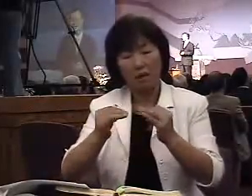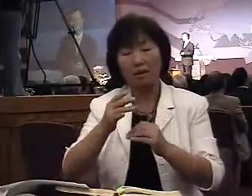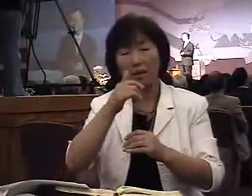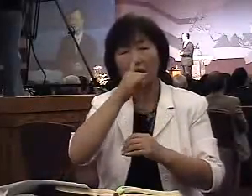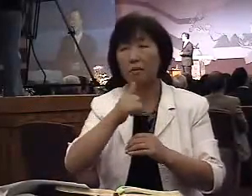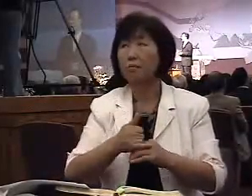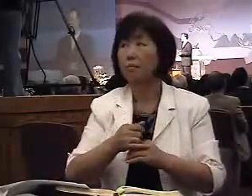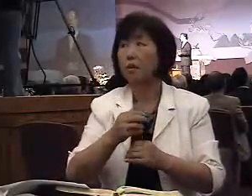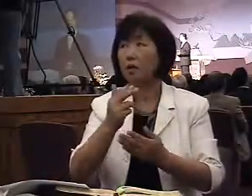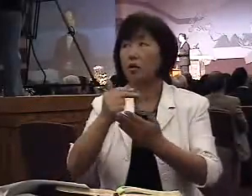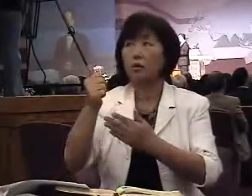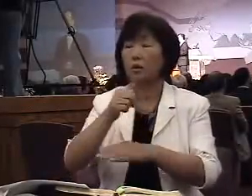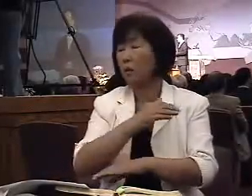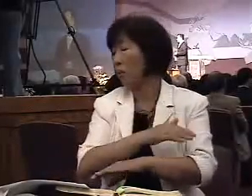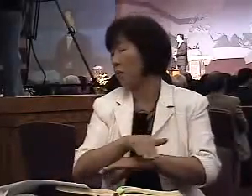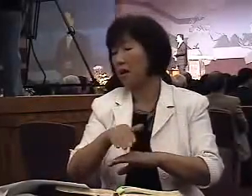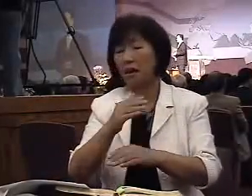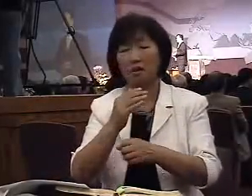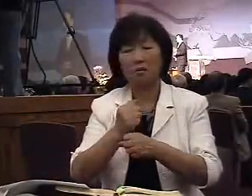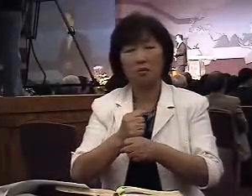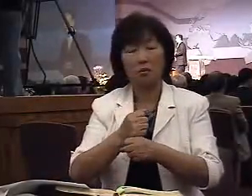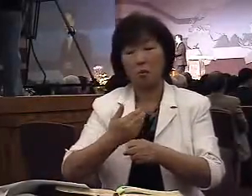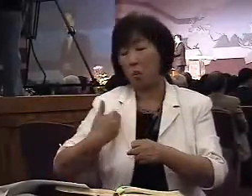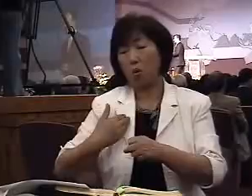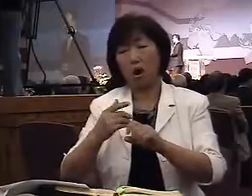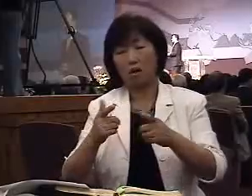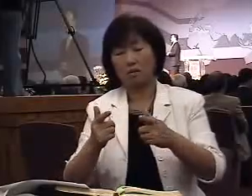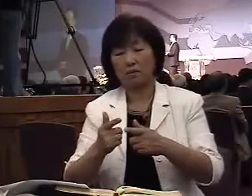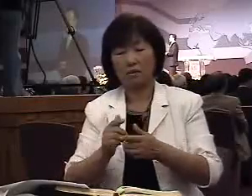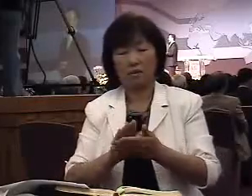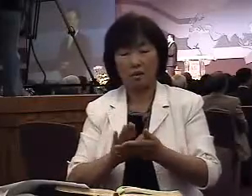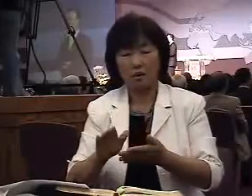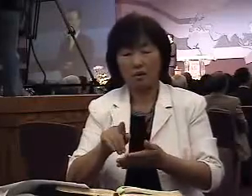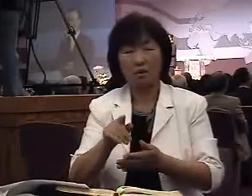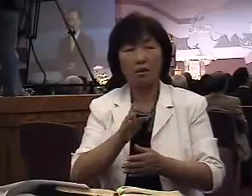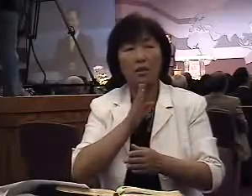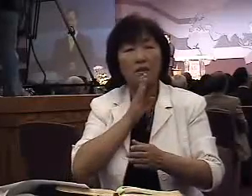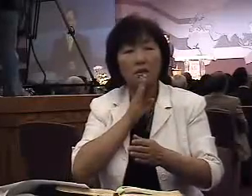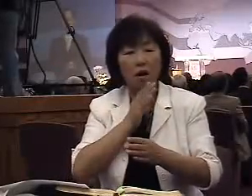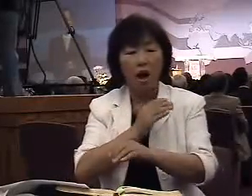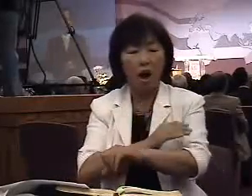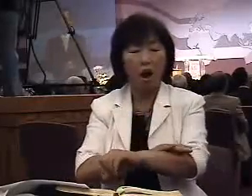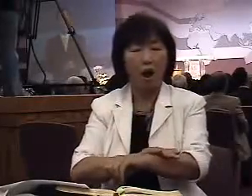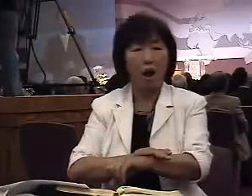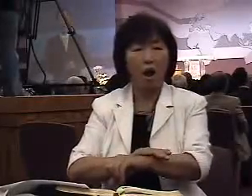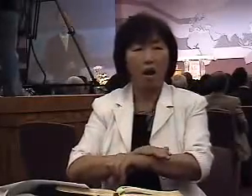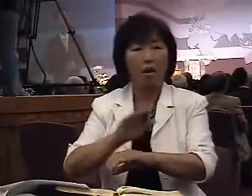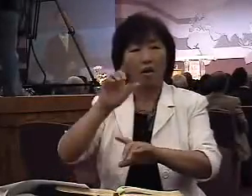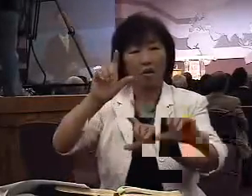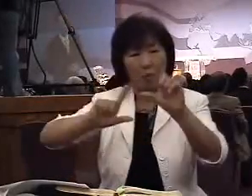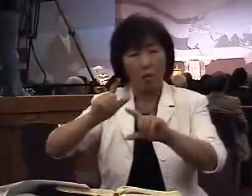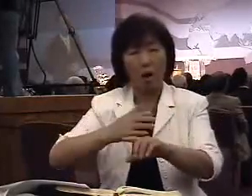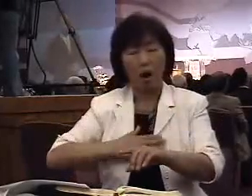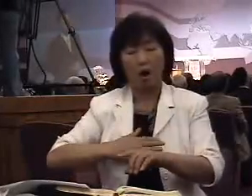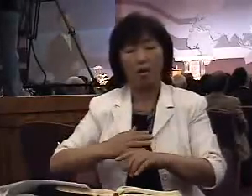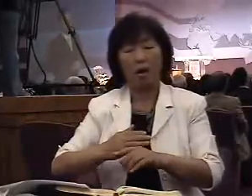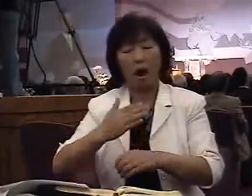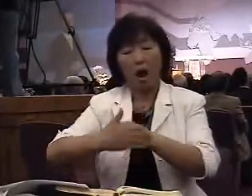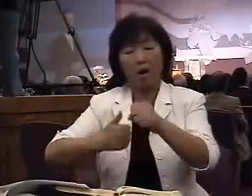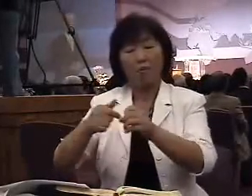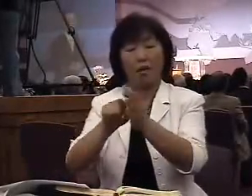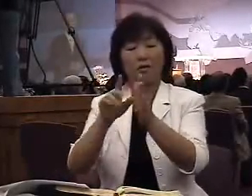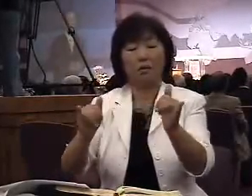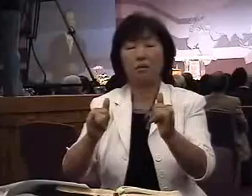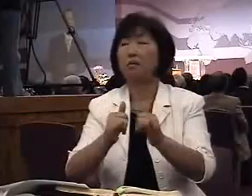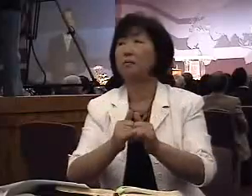주님이 그것을 외면하시고 모르는 게 아닙니다. 그 사정을 아십니다. 그러나 하나님의